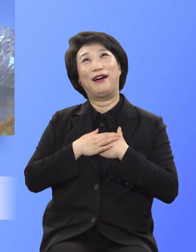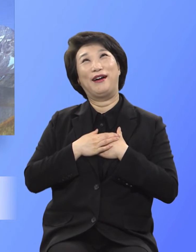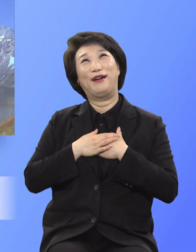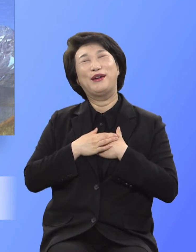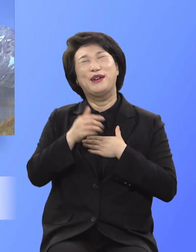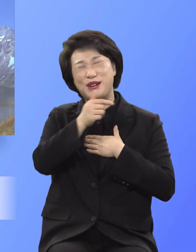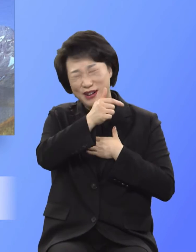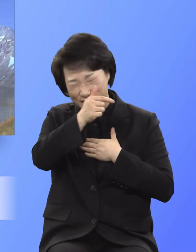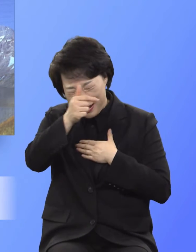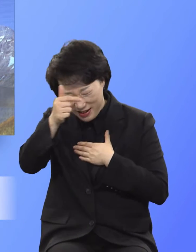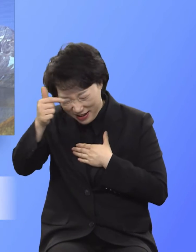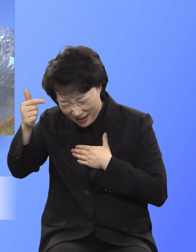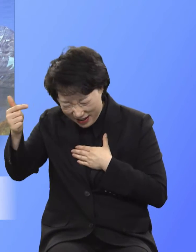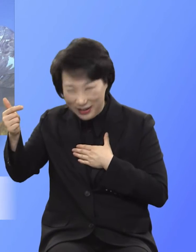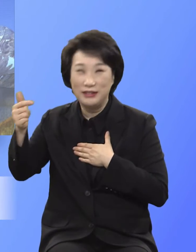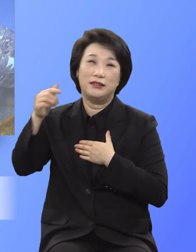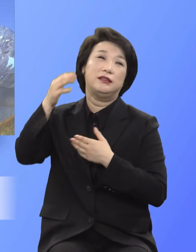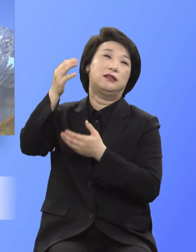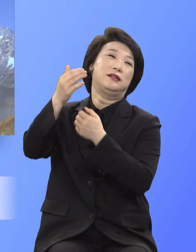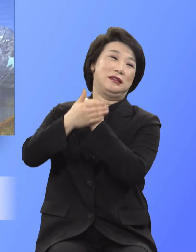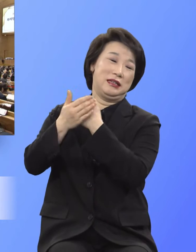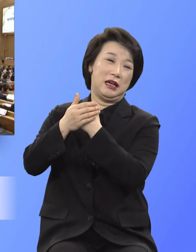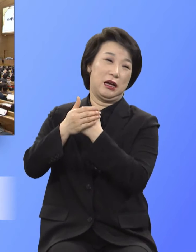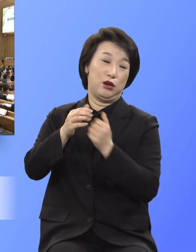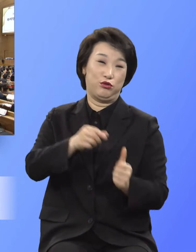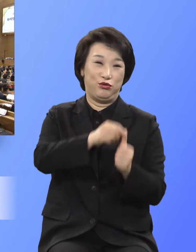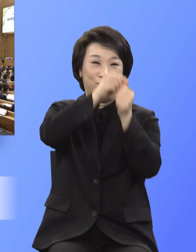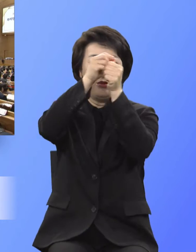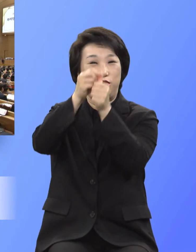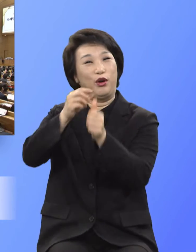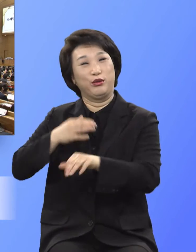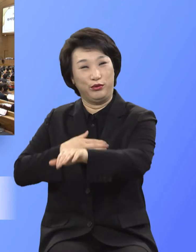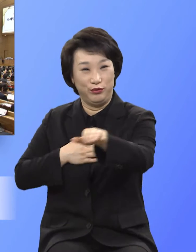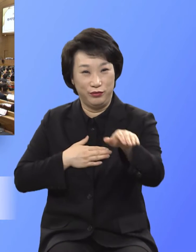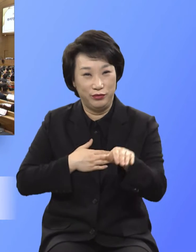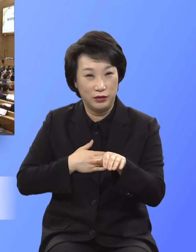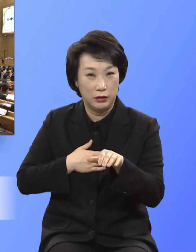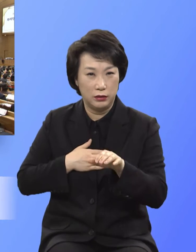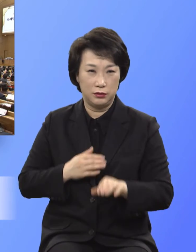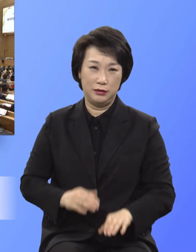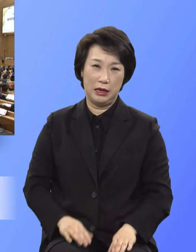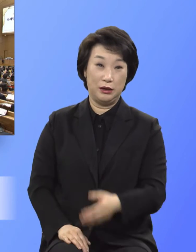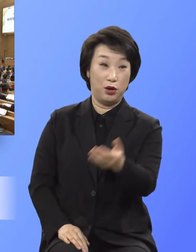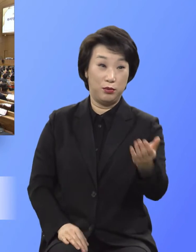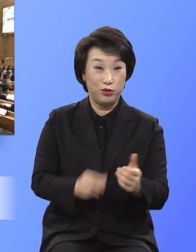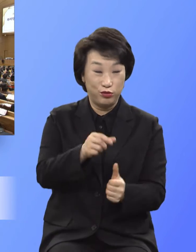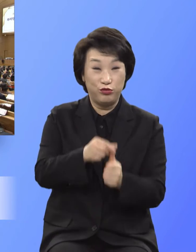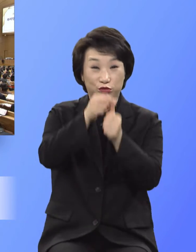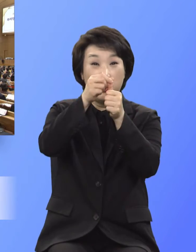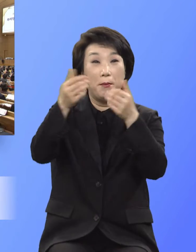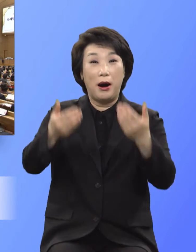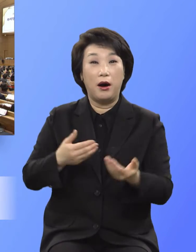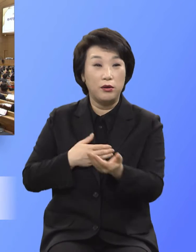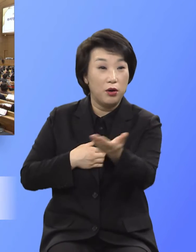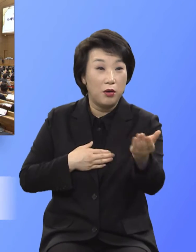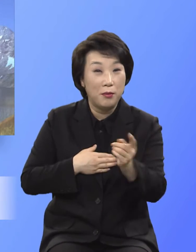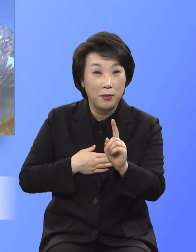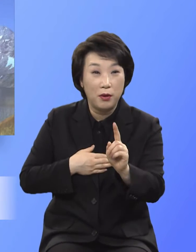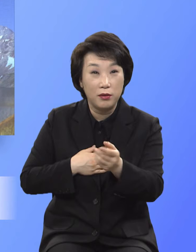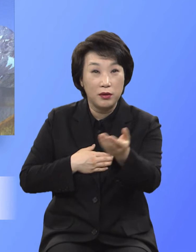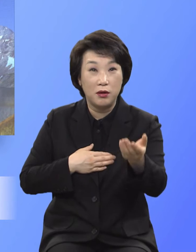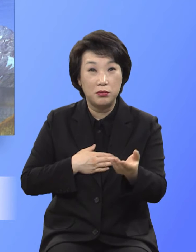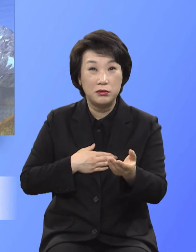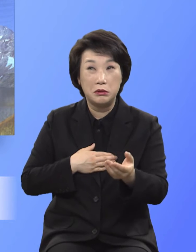얼마나 큰 것으로 내가 구원받았느냐 이 말입니다. 근데 여러분은 구원을 마치